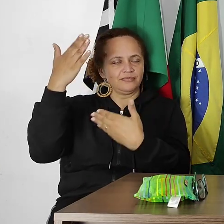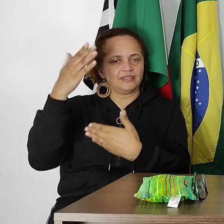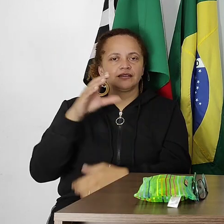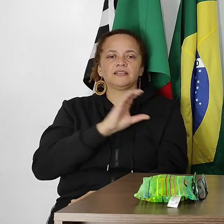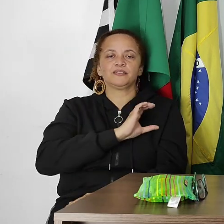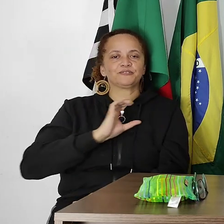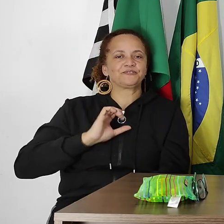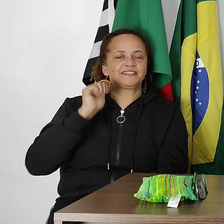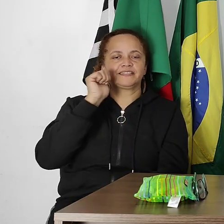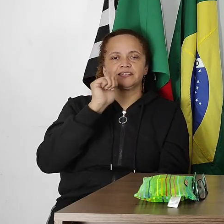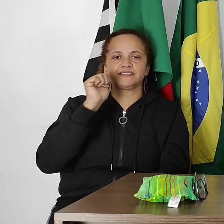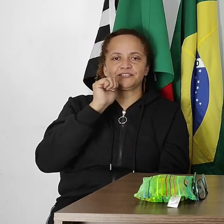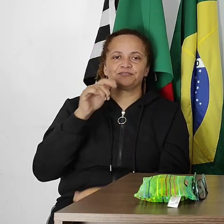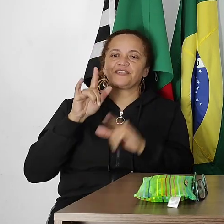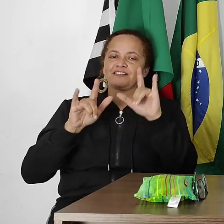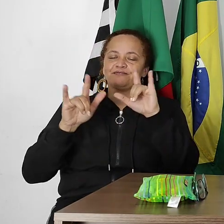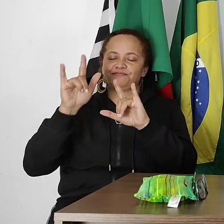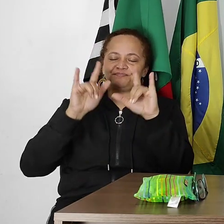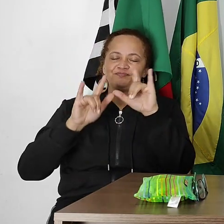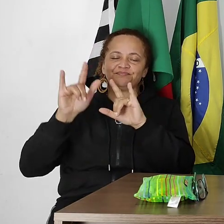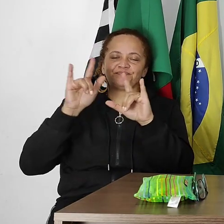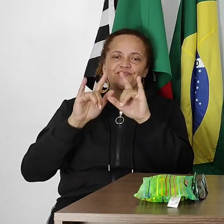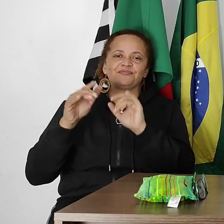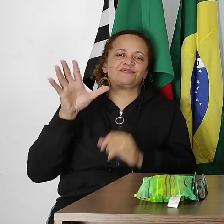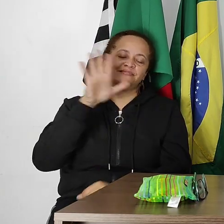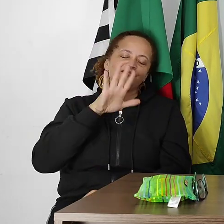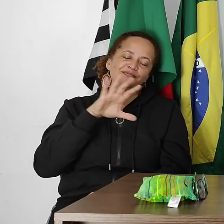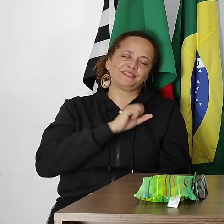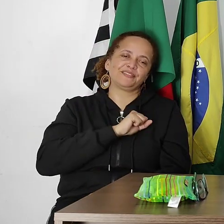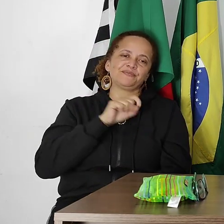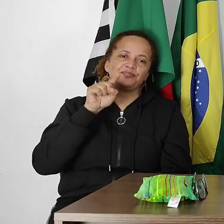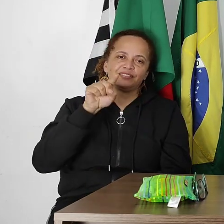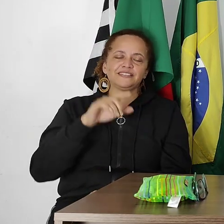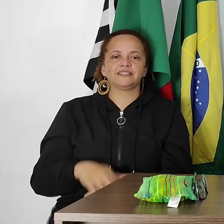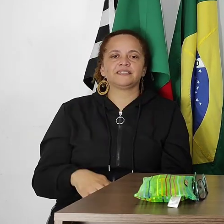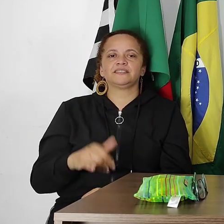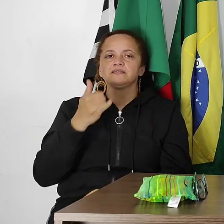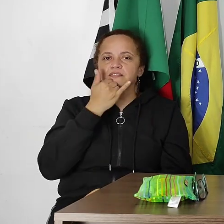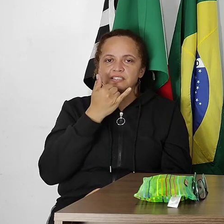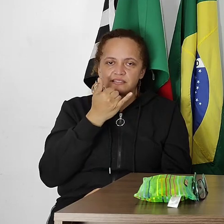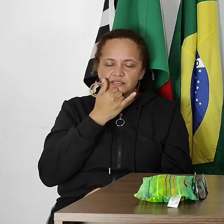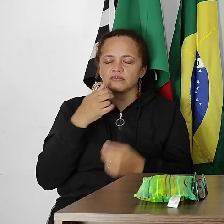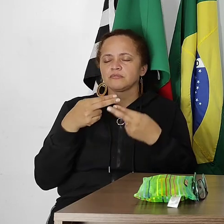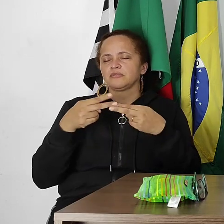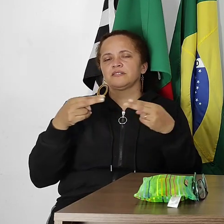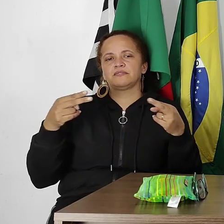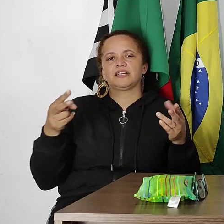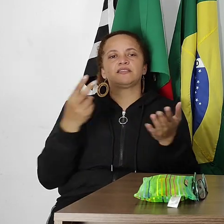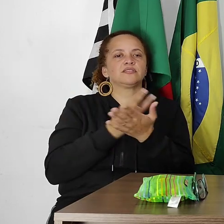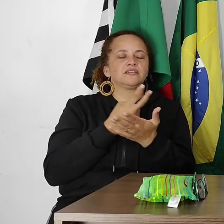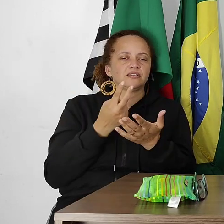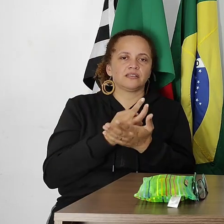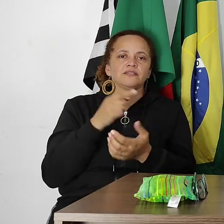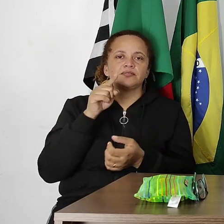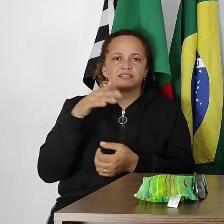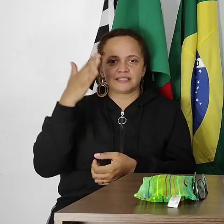te honrar. Eu te amo, viu? Eu te amo, Cris. Desculpa, muitas vezes, né? Você me conhece,